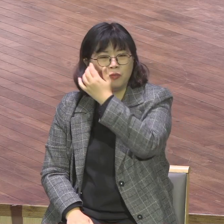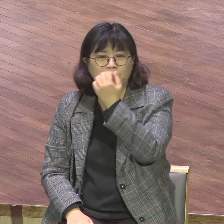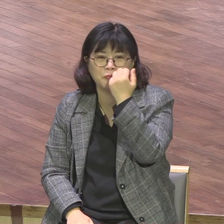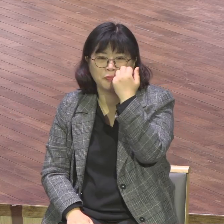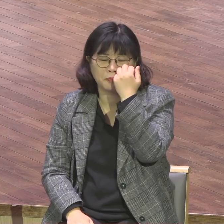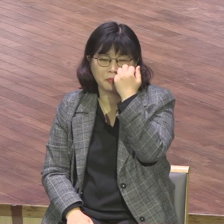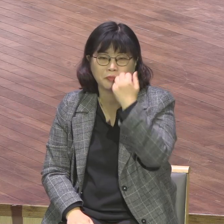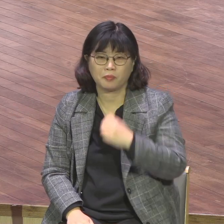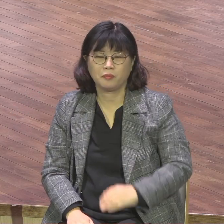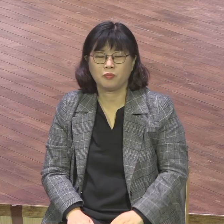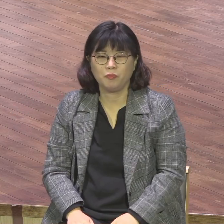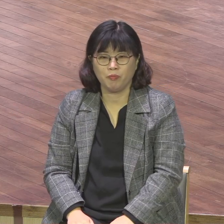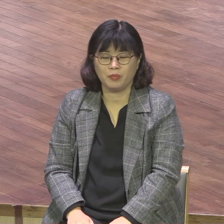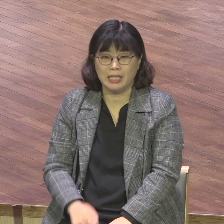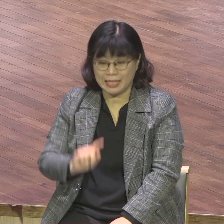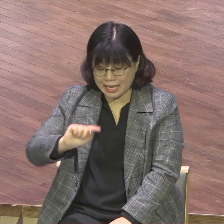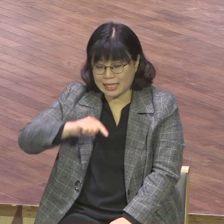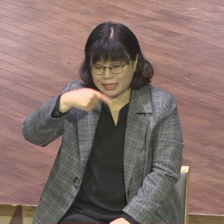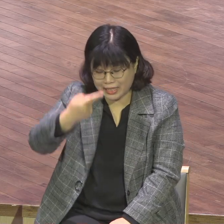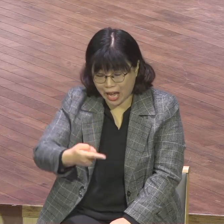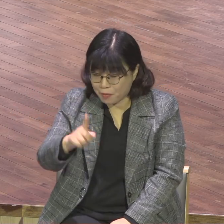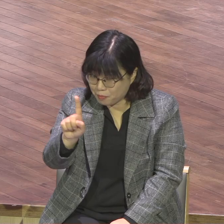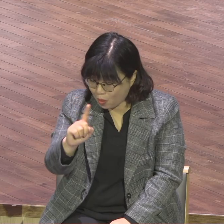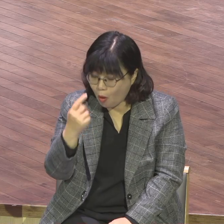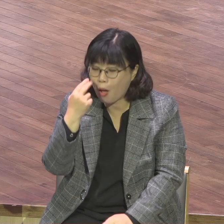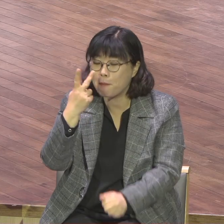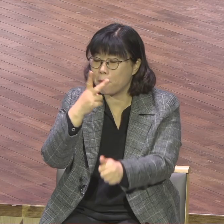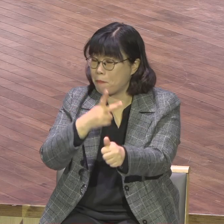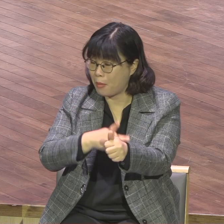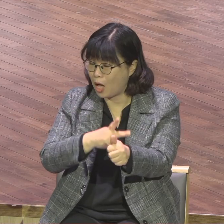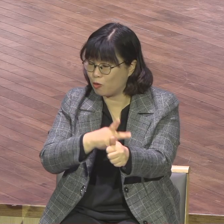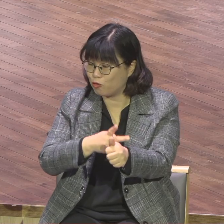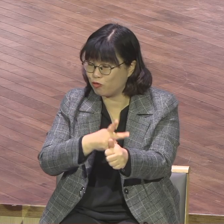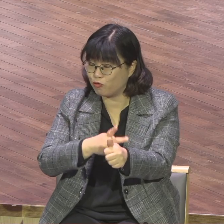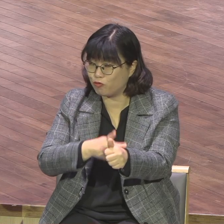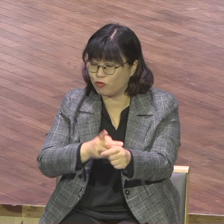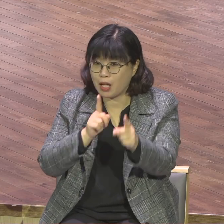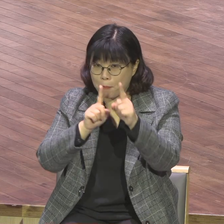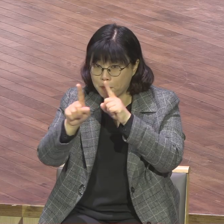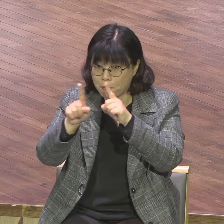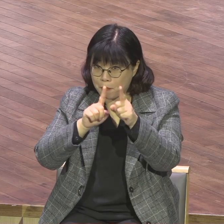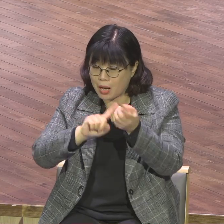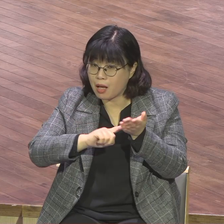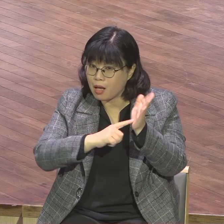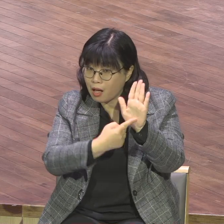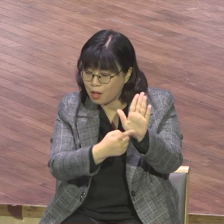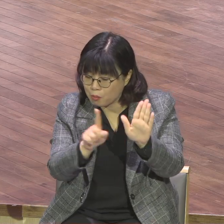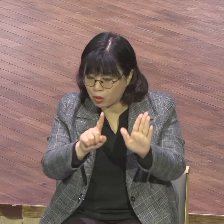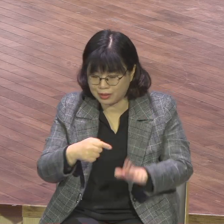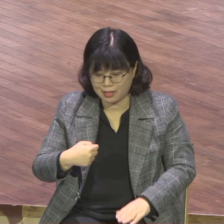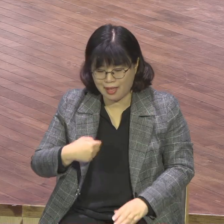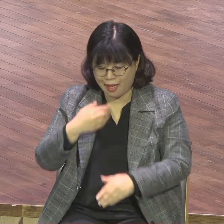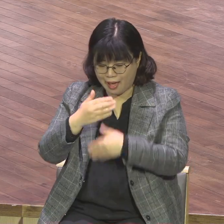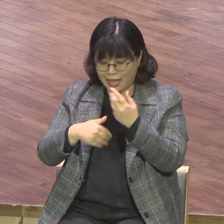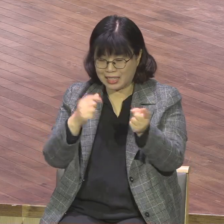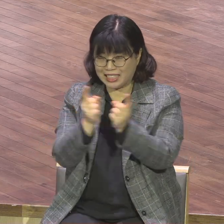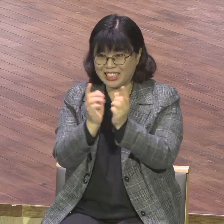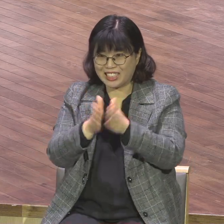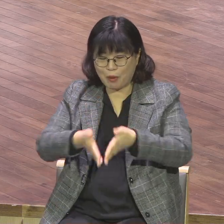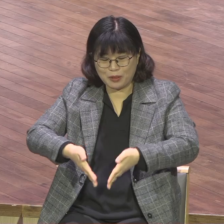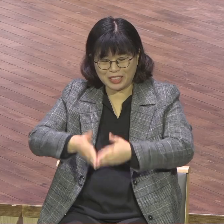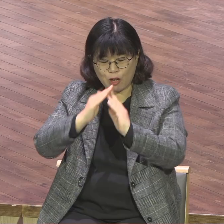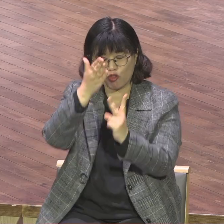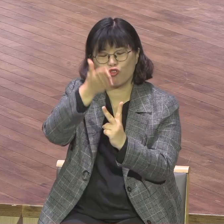사도 바울은 이어지는 오늘 본문 말씀을 통해서 하나님께서 친히 세운 또 다른 공동체인 가정, 이 가정을 다루고